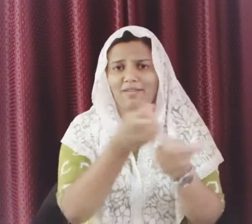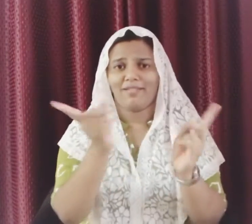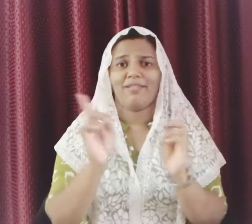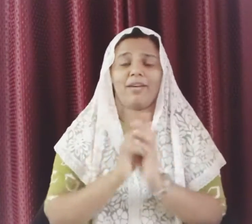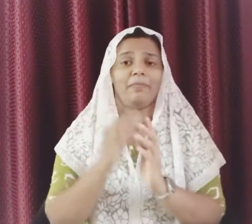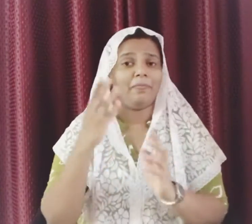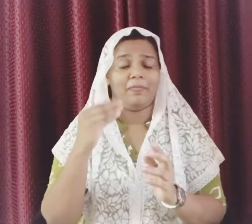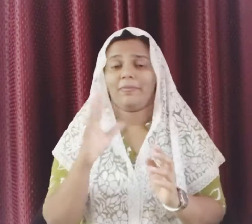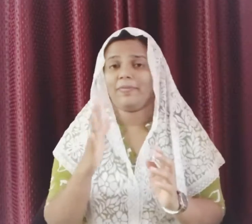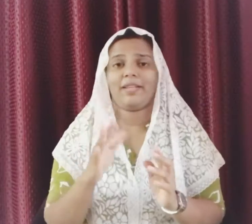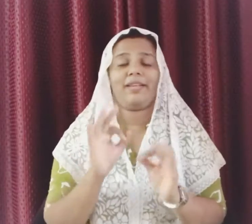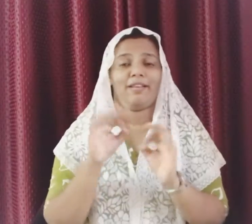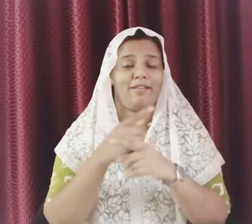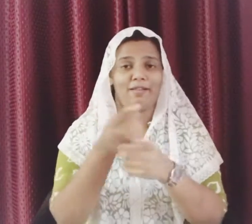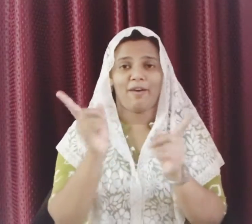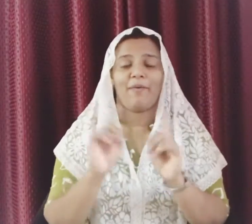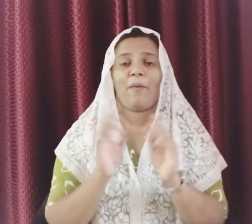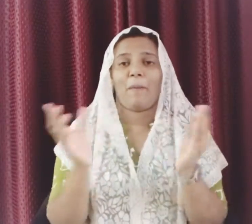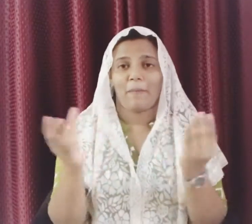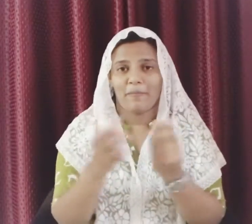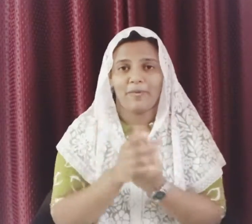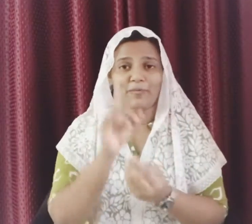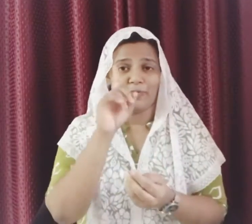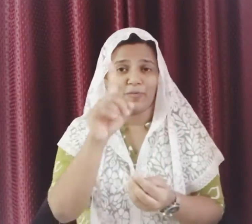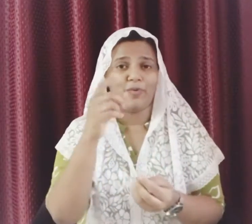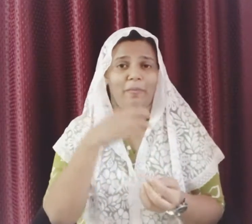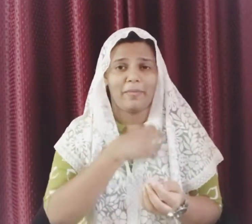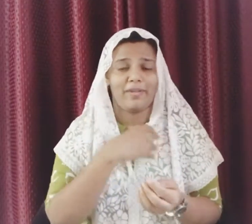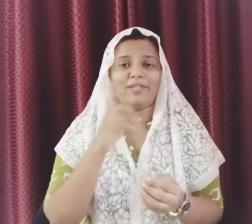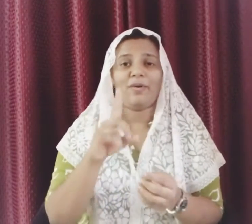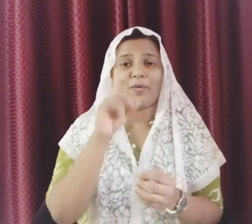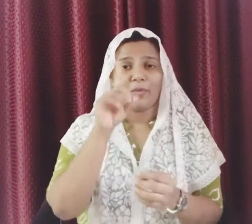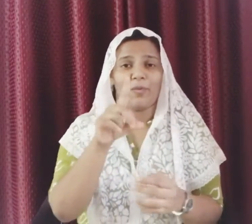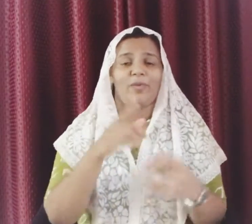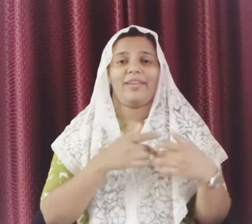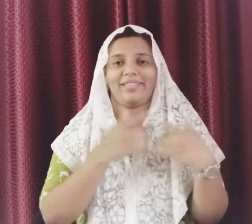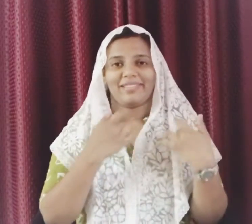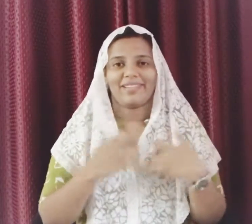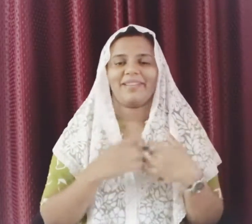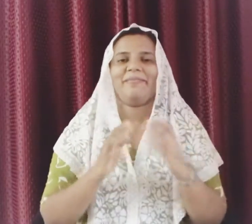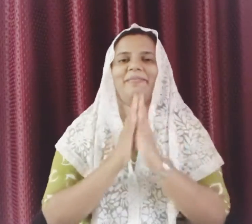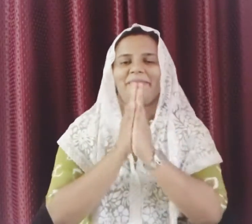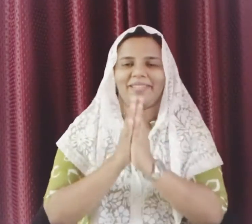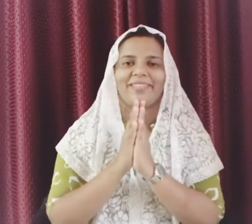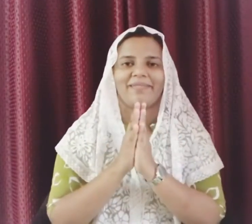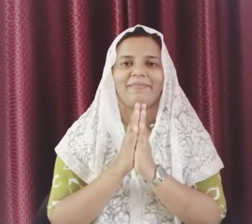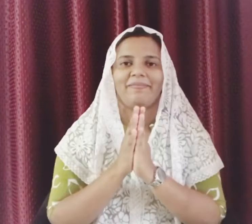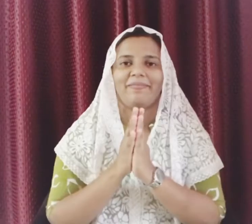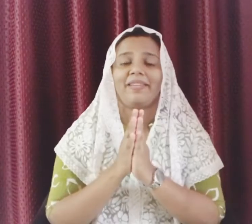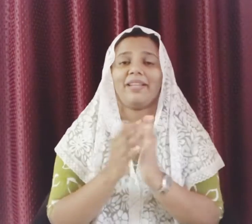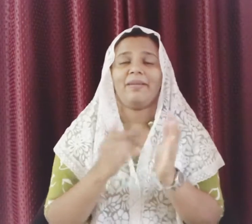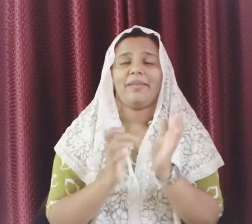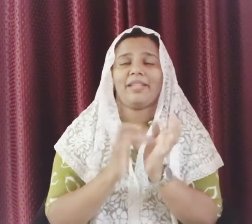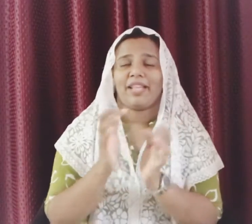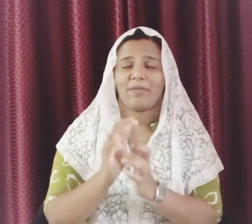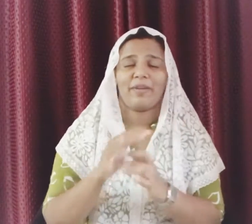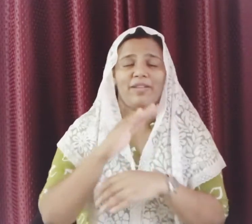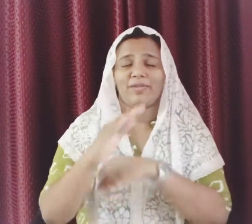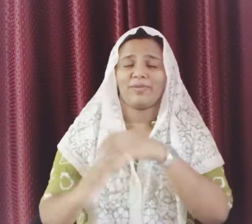ചേർന്ന് പ്രാർത്ഥിക്കണം. ആരും മൗനമായിരിക്കാതെ, എല്ലാവരും ഏക മനസ്സോടെ, ഏക ഹൃദയത്തോടെ വേണം പ്രാർത്ഥിക്കാൻ, കേട്ടോ. ആമേൻ. ഞങ്ങളുടെ ദൈവമേ, ഞങ്ങളുടെ സ്വർഗീയ